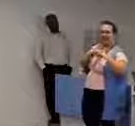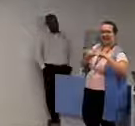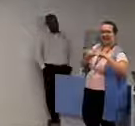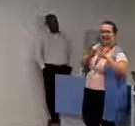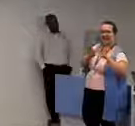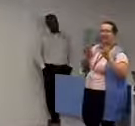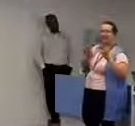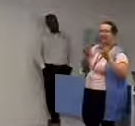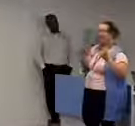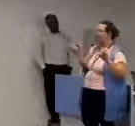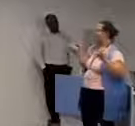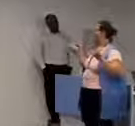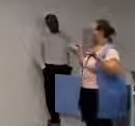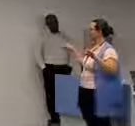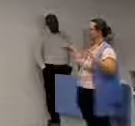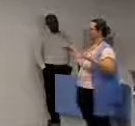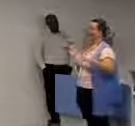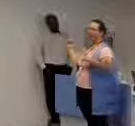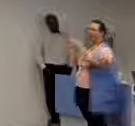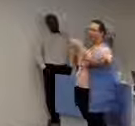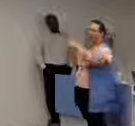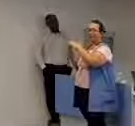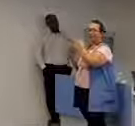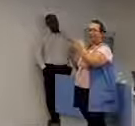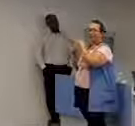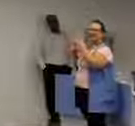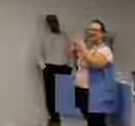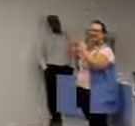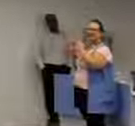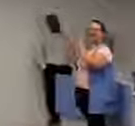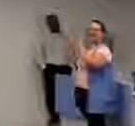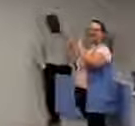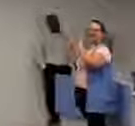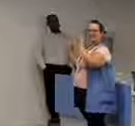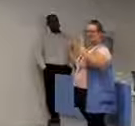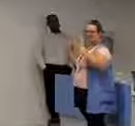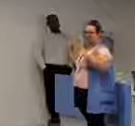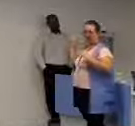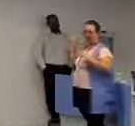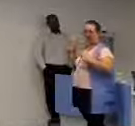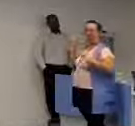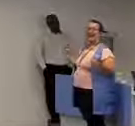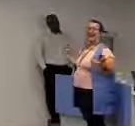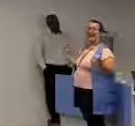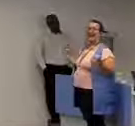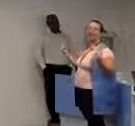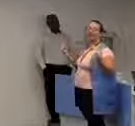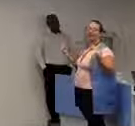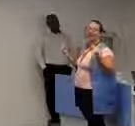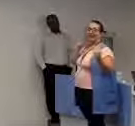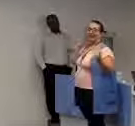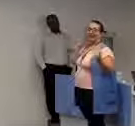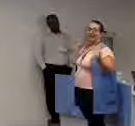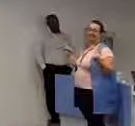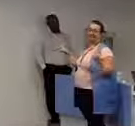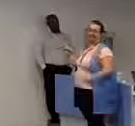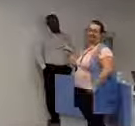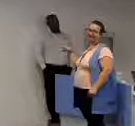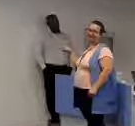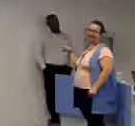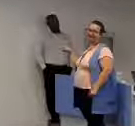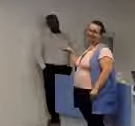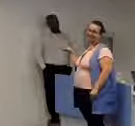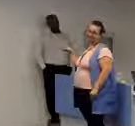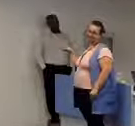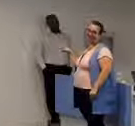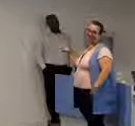um software desse. É como você querer, numa competição de duas rodas, você concorrer com a bicicleta, por